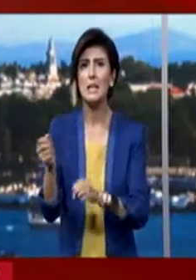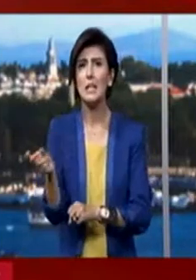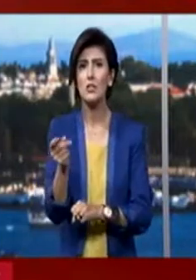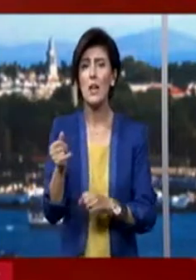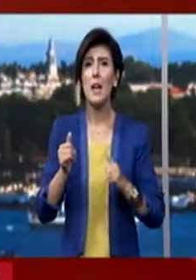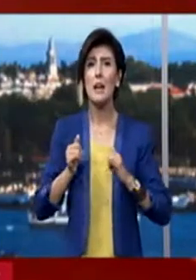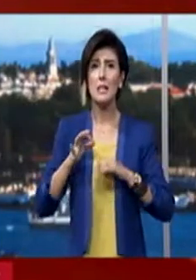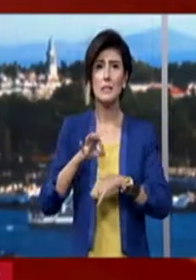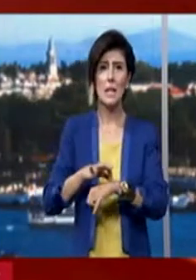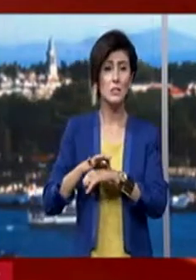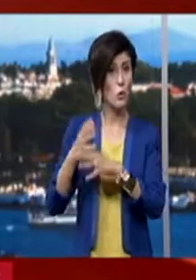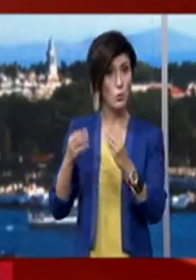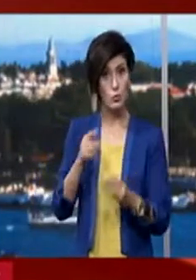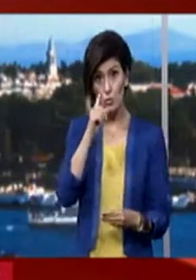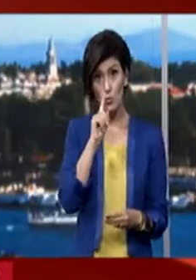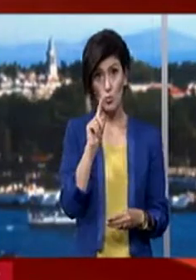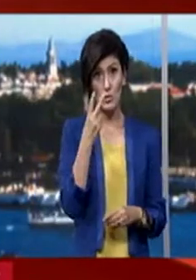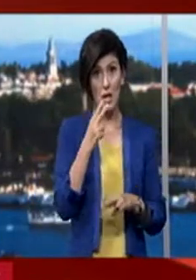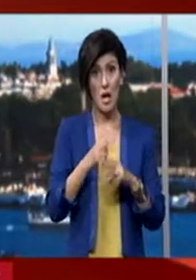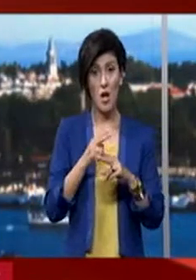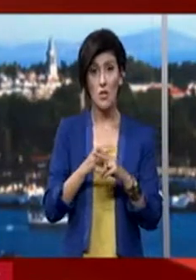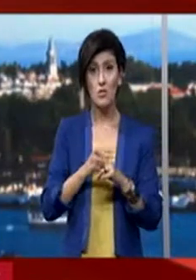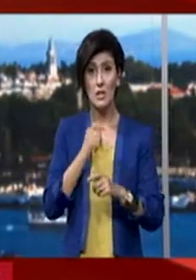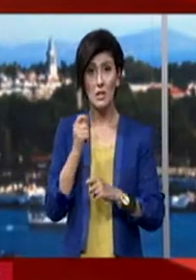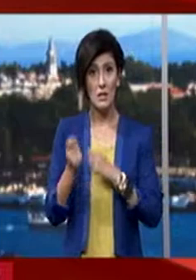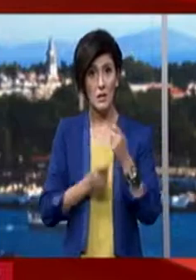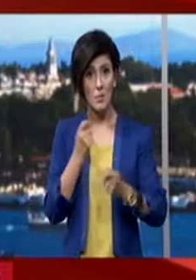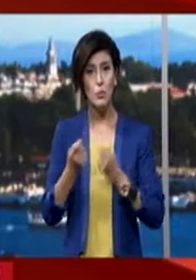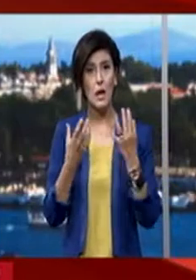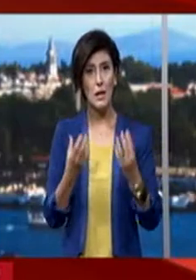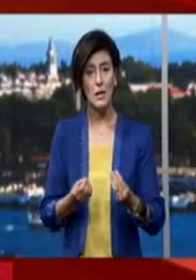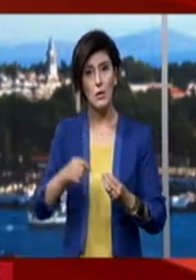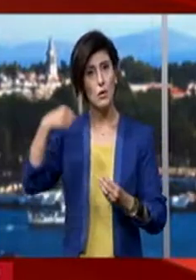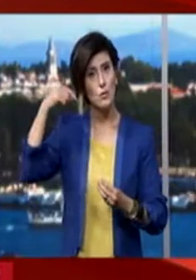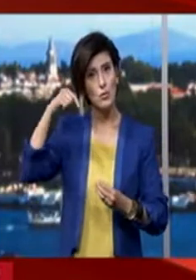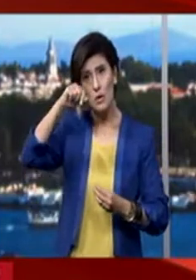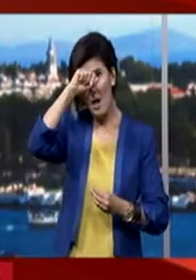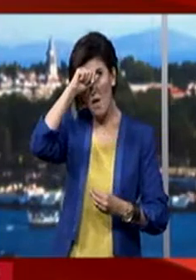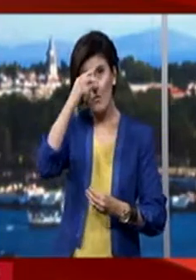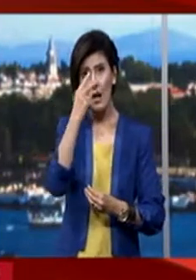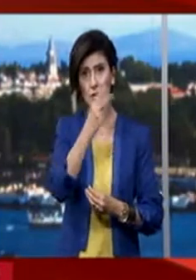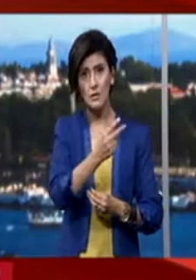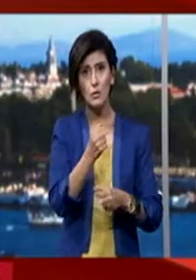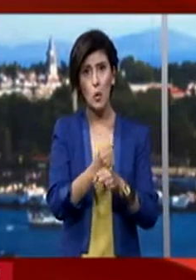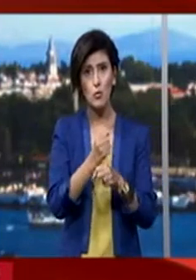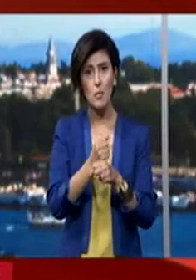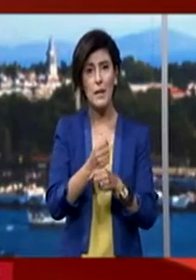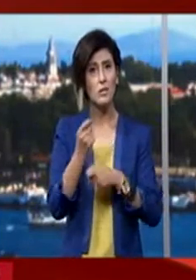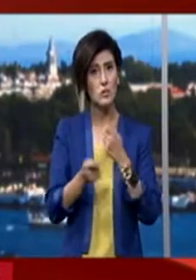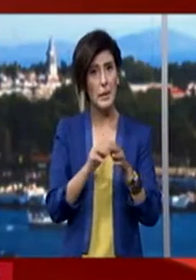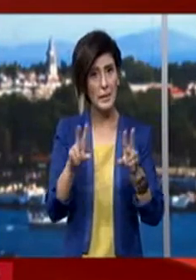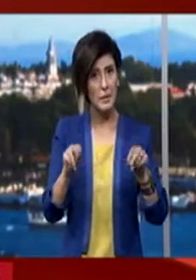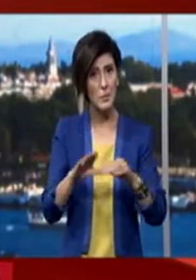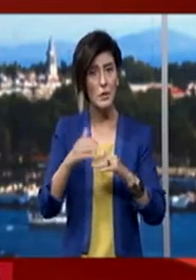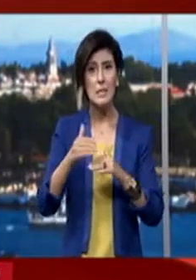kaçaklardan rahatsızlananlar olunca 112 acil yardım ekibi de müdahale etti. Suriye ve Afgan uyruklu göçmenler işlemlerinin tamamlanmasının